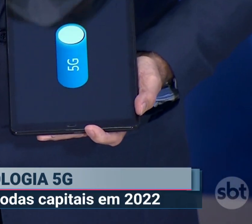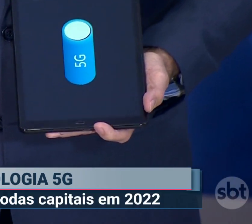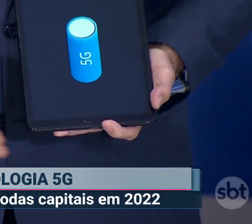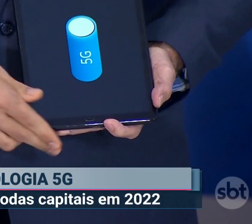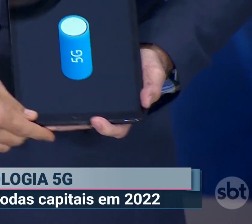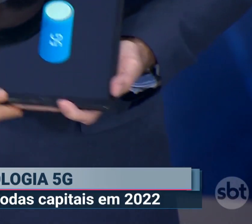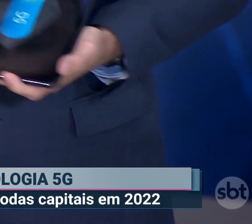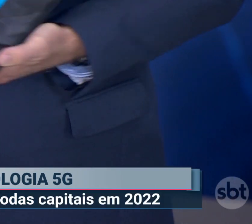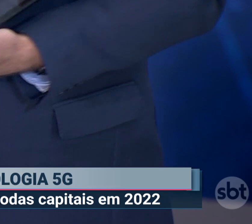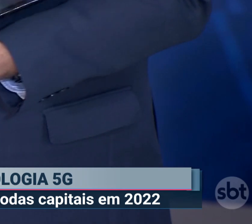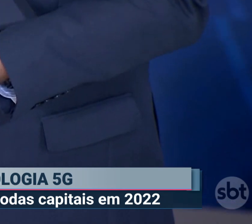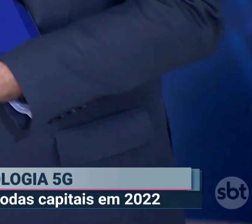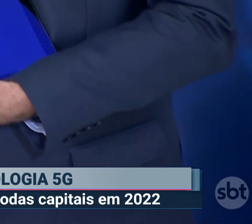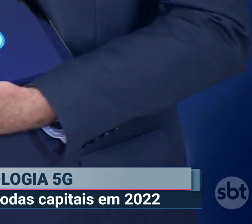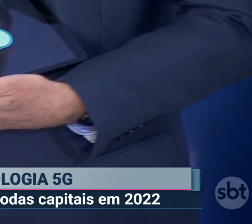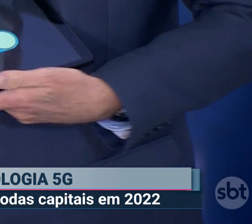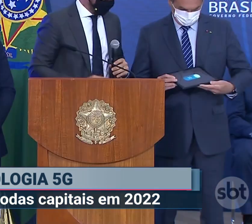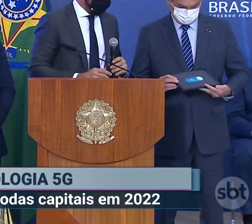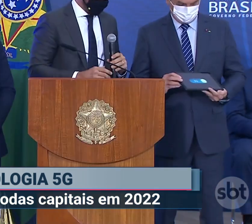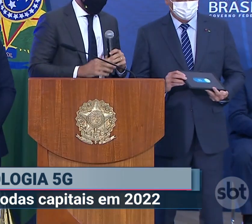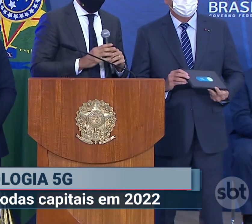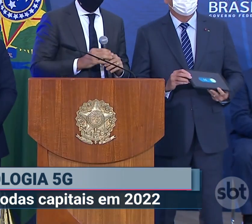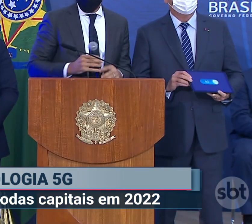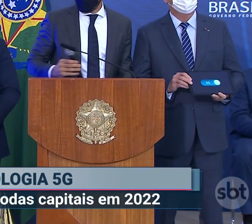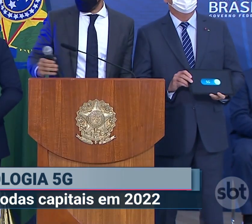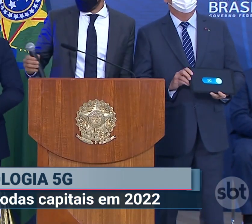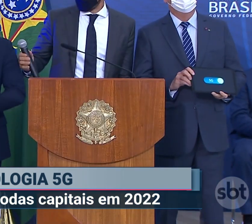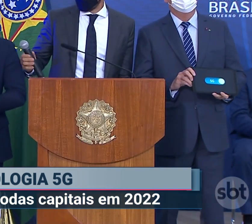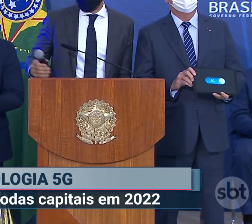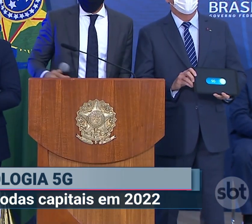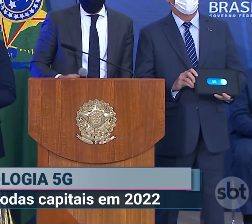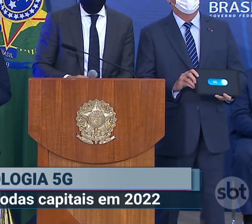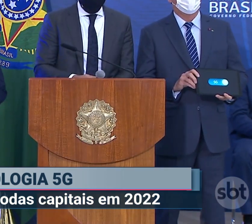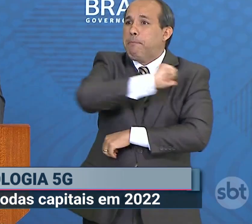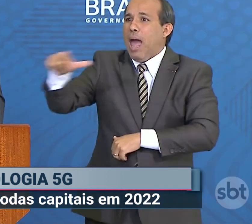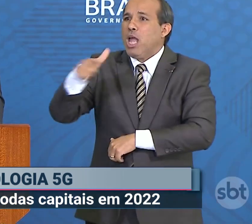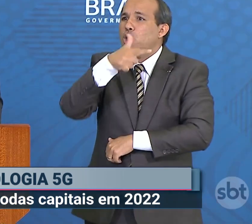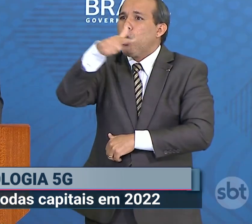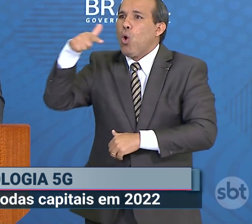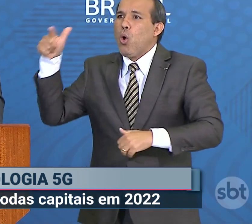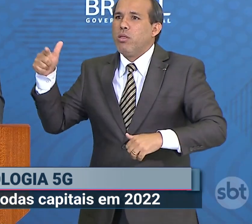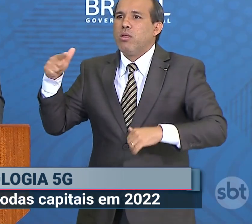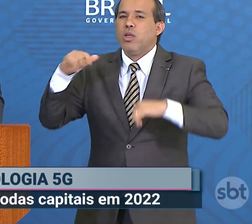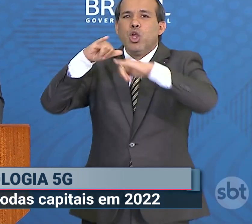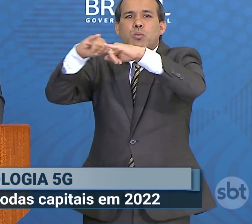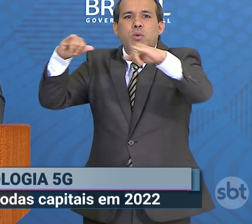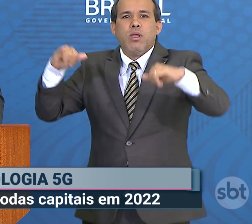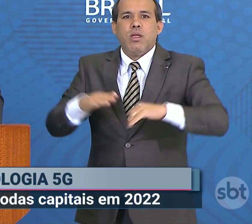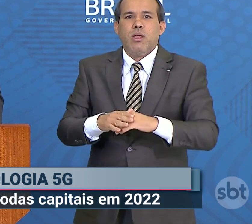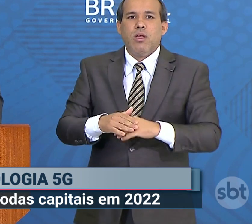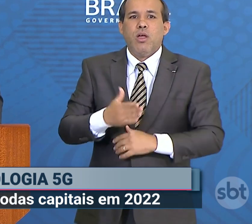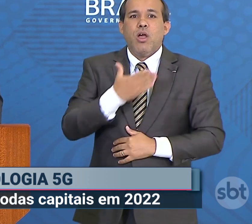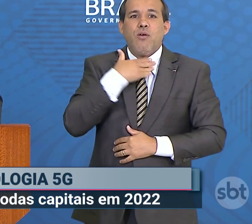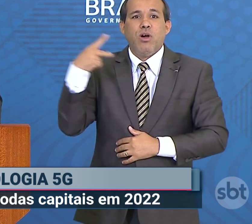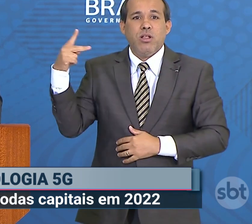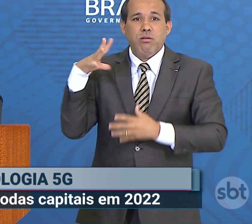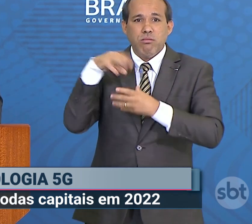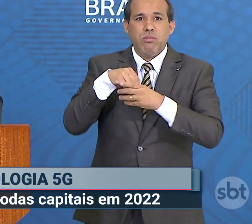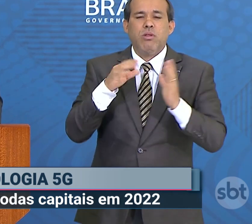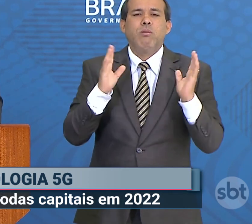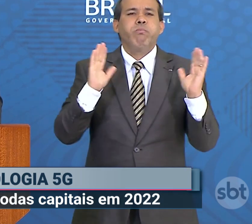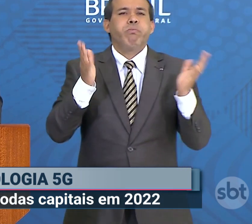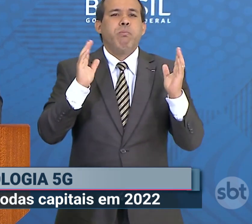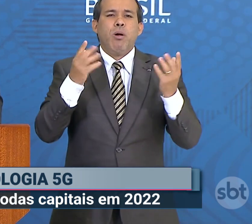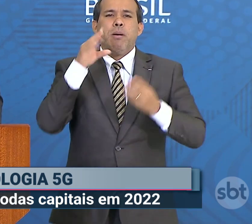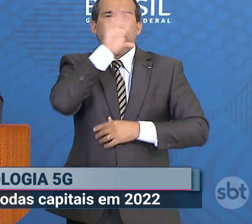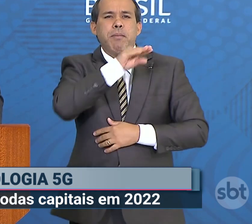primeiro ponto dedicado à rede 5G para celulares e banda larga. O ministro das Comunicações, Fábio Faria, destacou